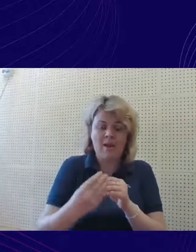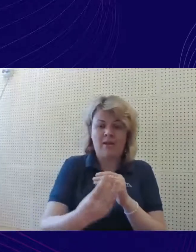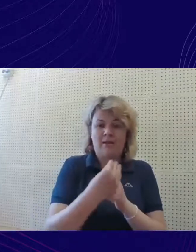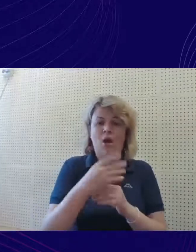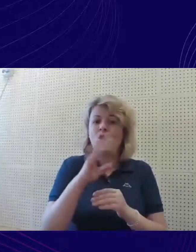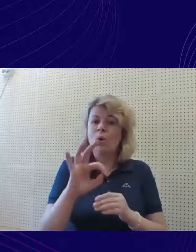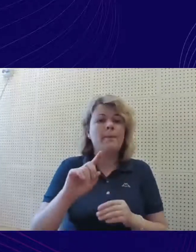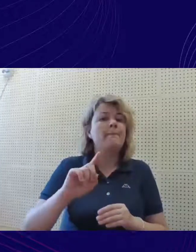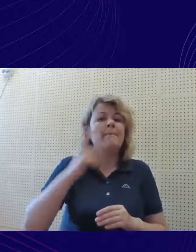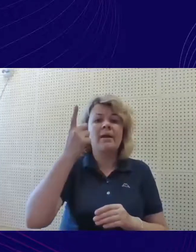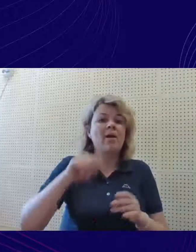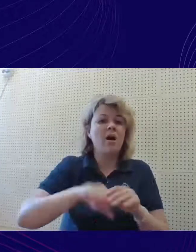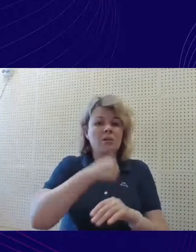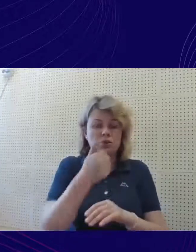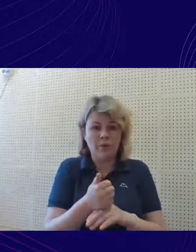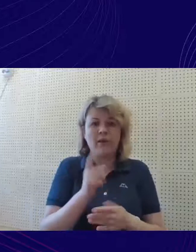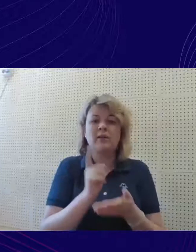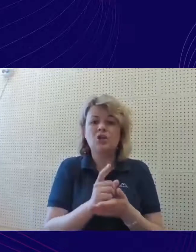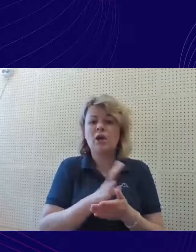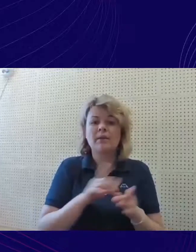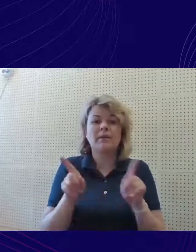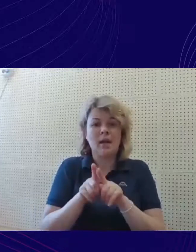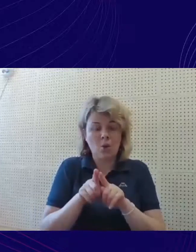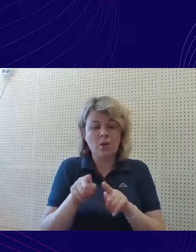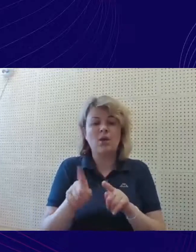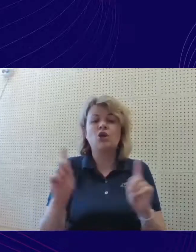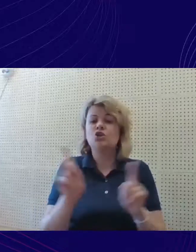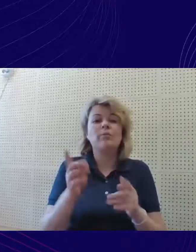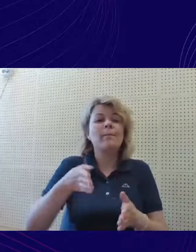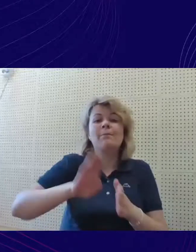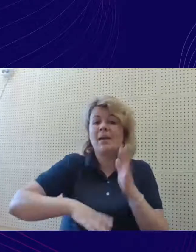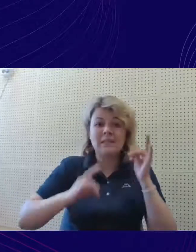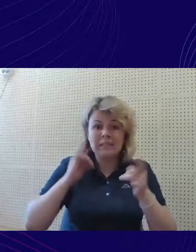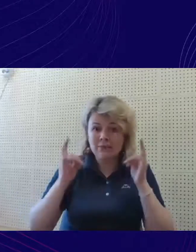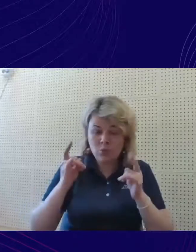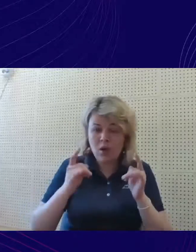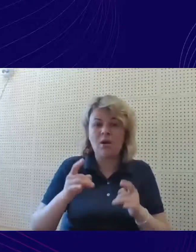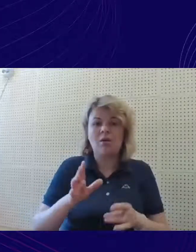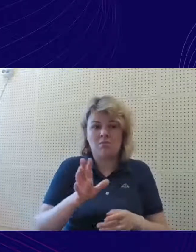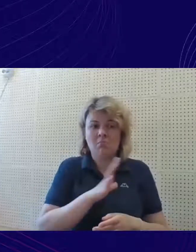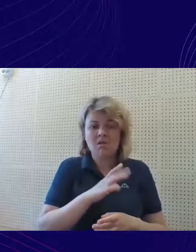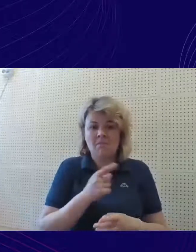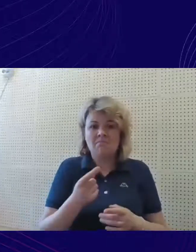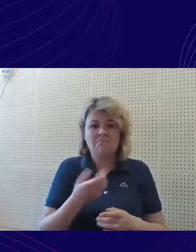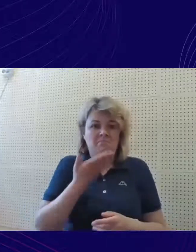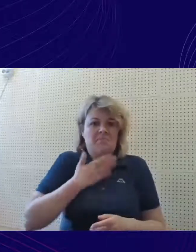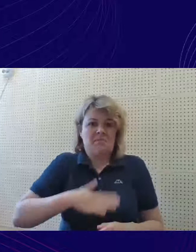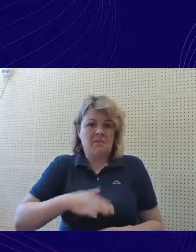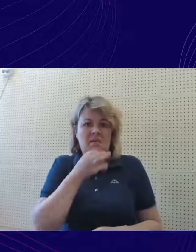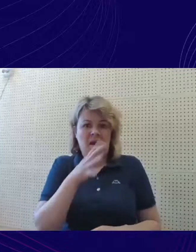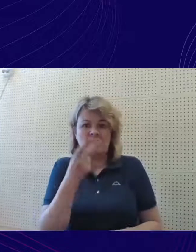основа должна быть такой, чтобы и без звука тебе было в кайф смотреть на